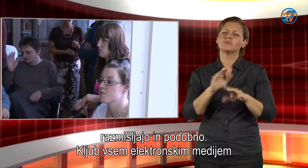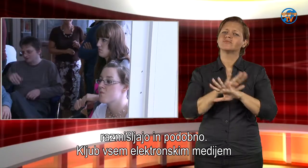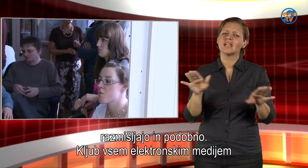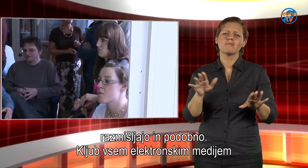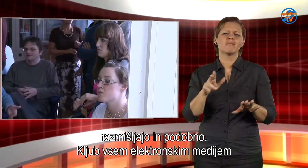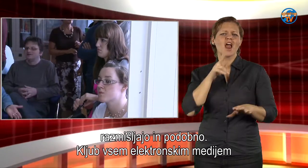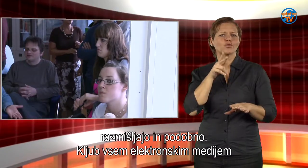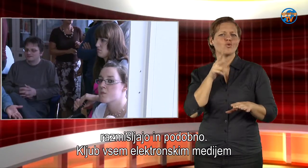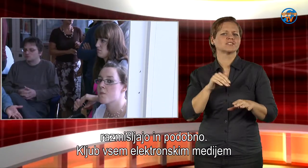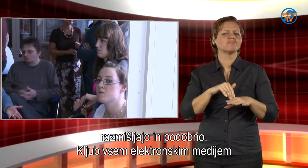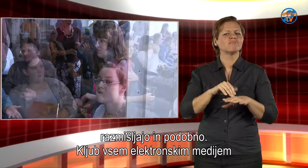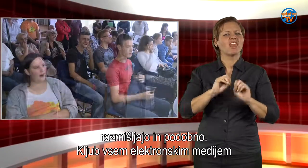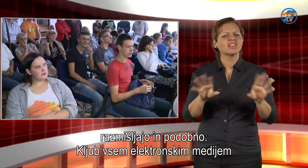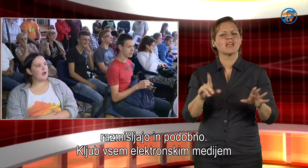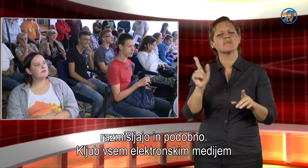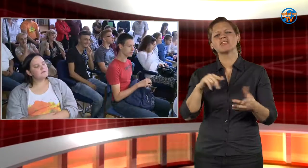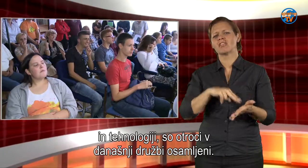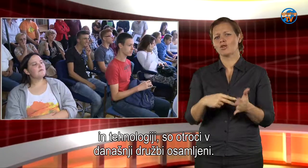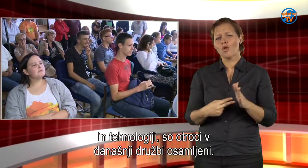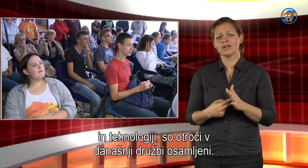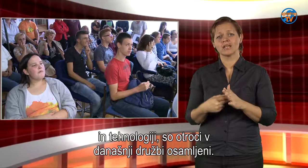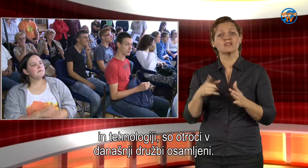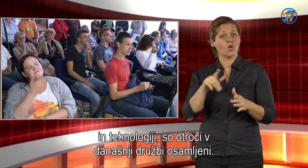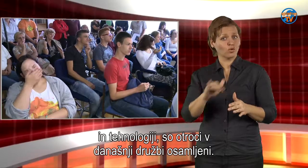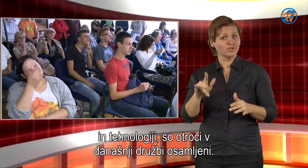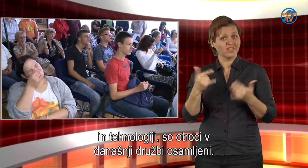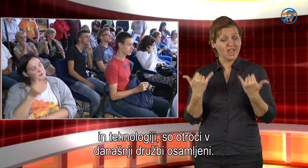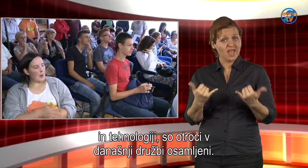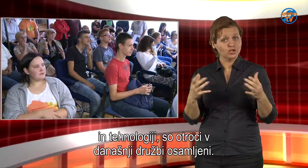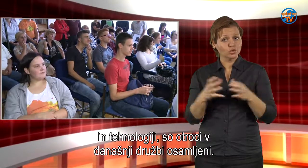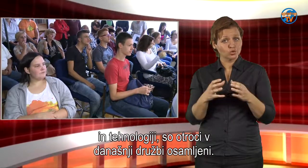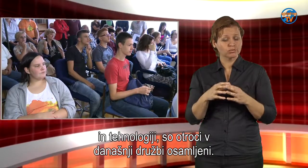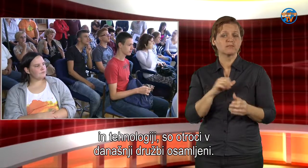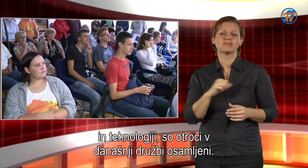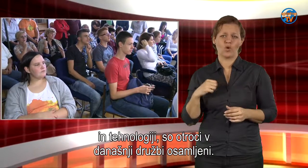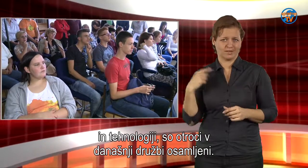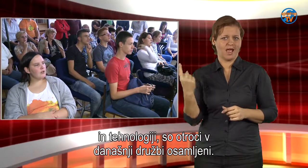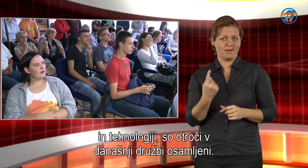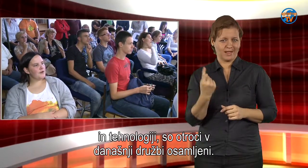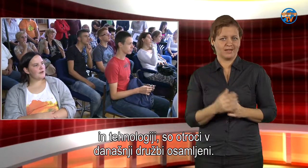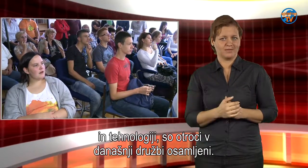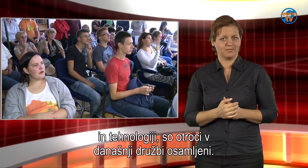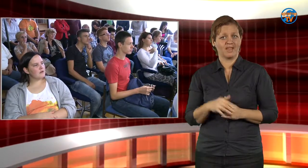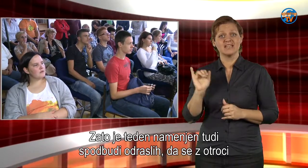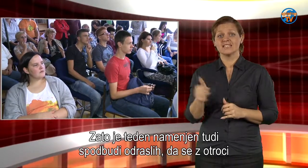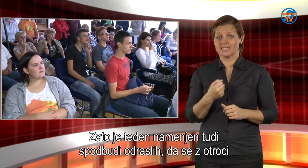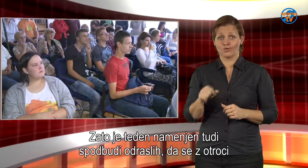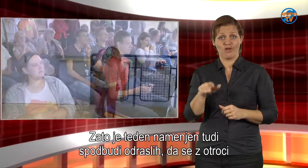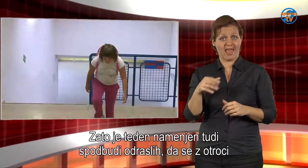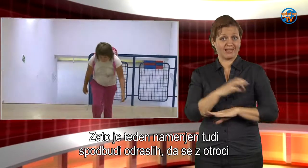vsem elektronskim medijem in tehnologiji so otroci v današnji družbi osamljeni. Zato je teden